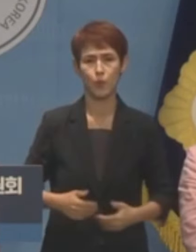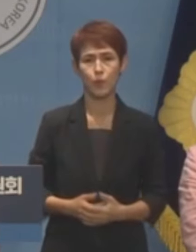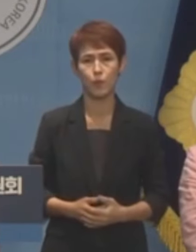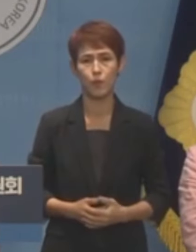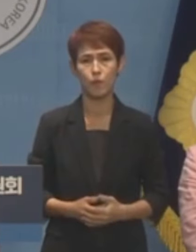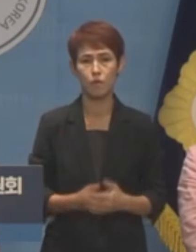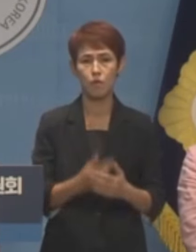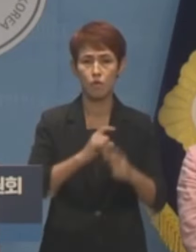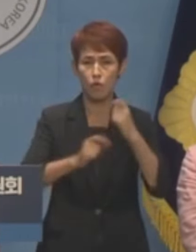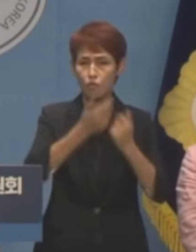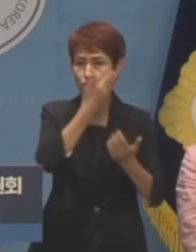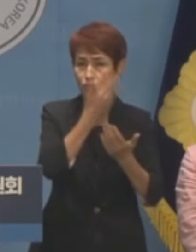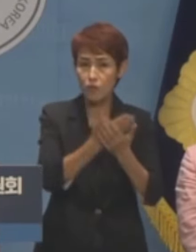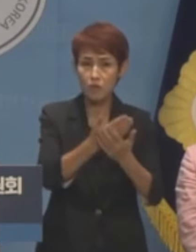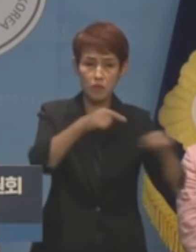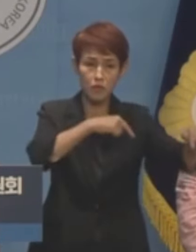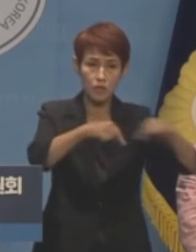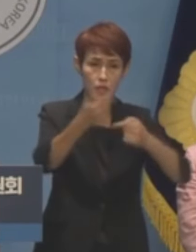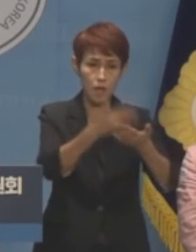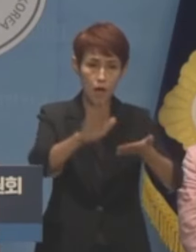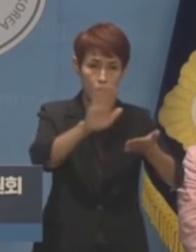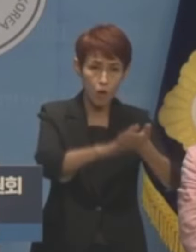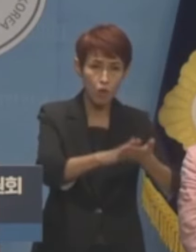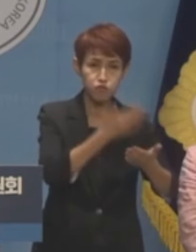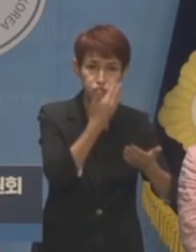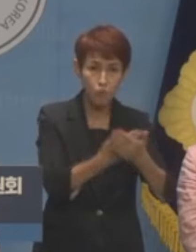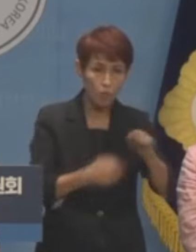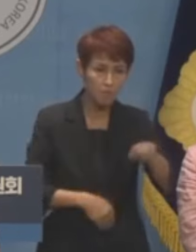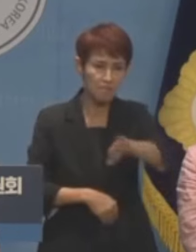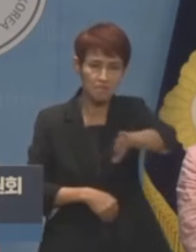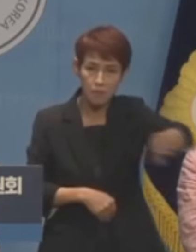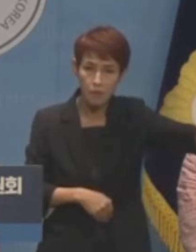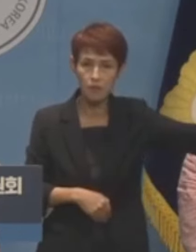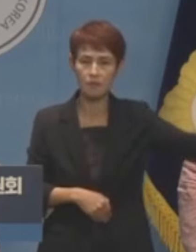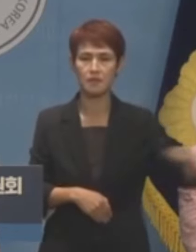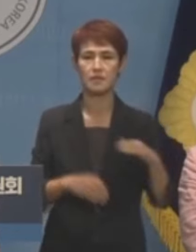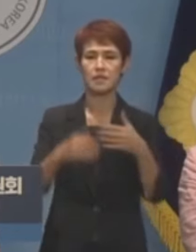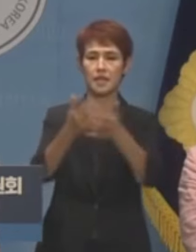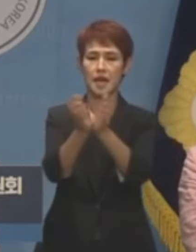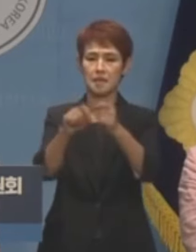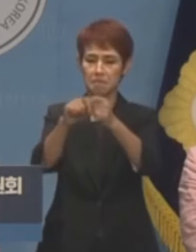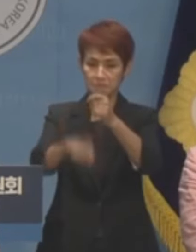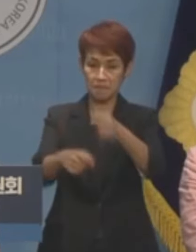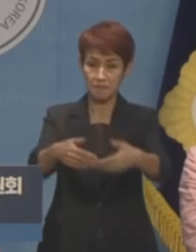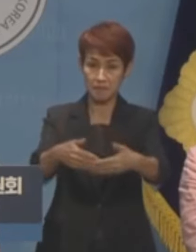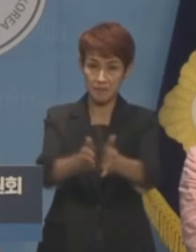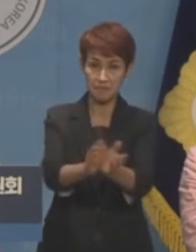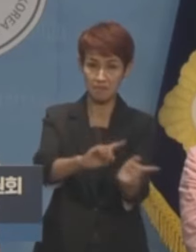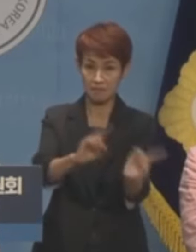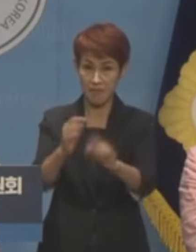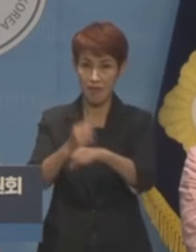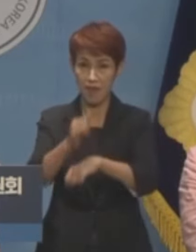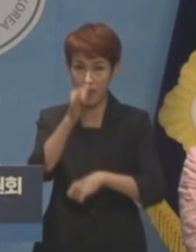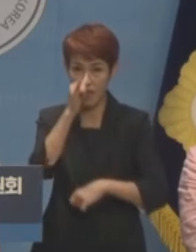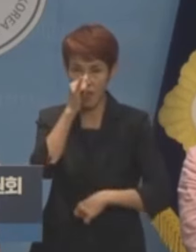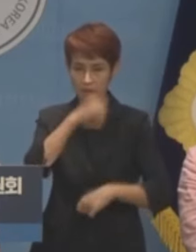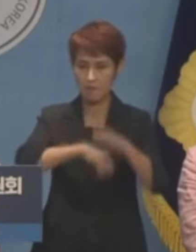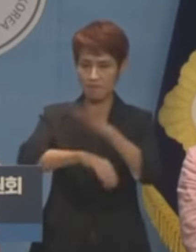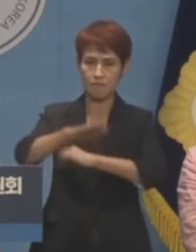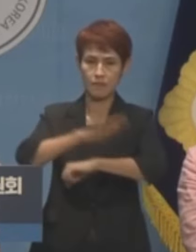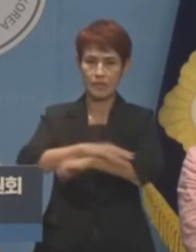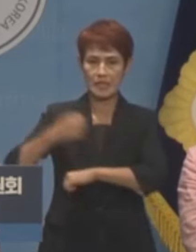정치 개혁 과제는 뒤로하고 지구당 부활을 우선 처리하는 것은 거대양당의 기득권을 더욱